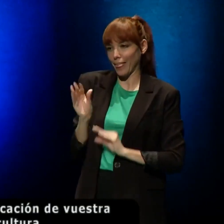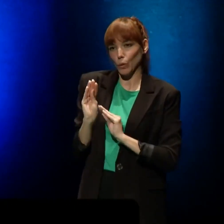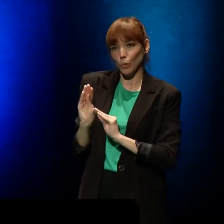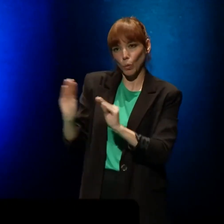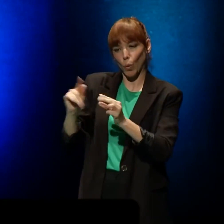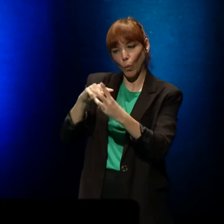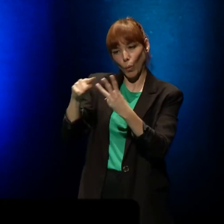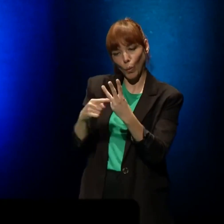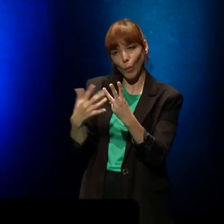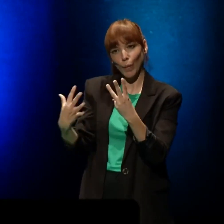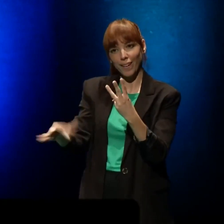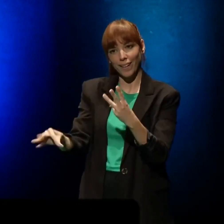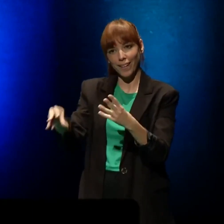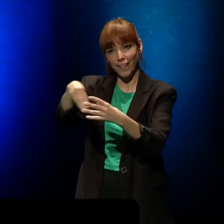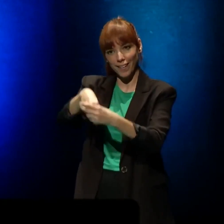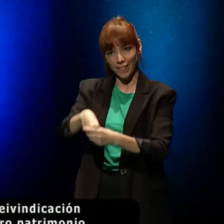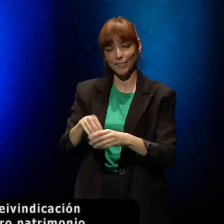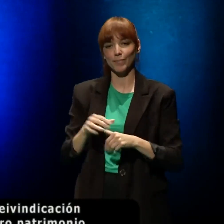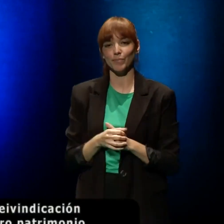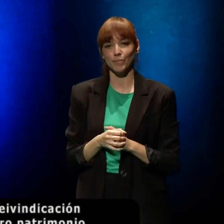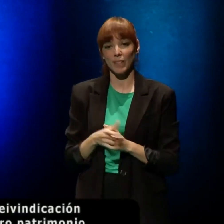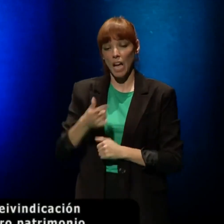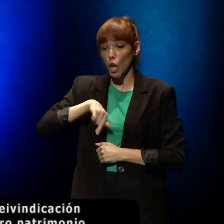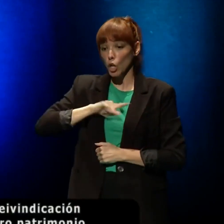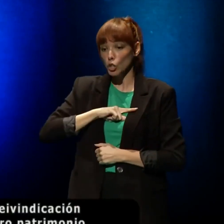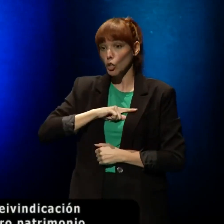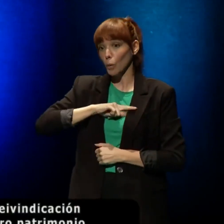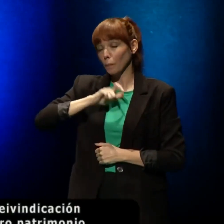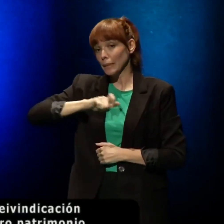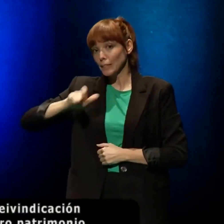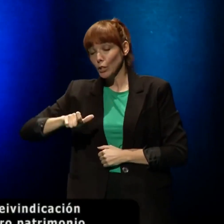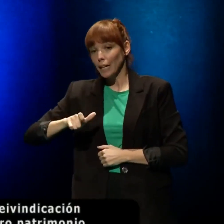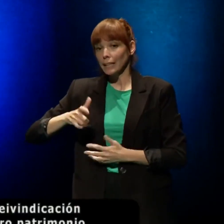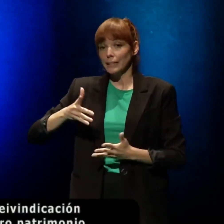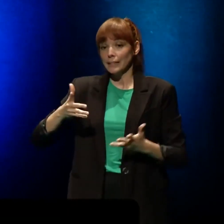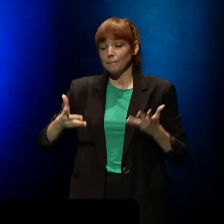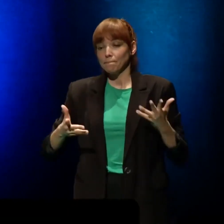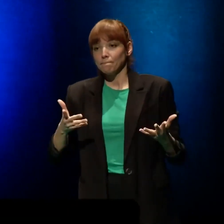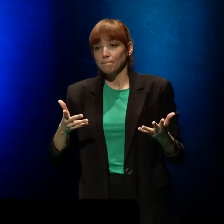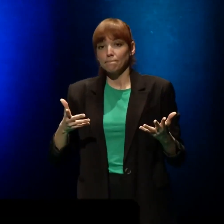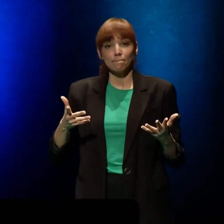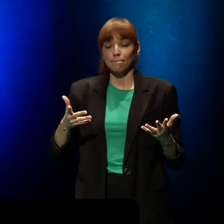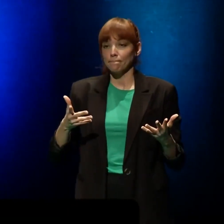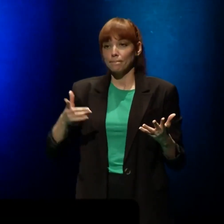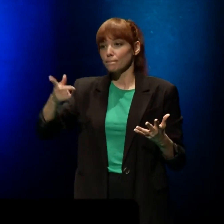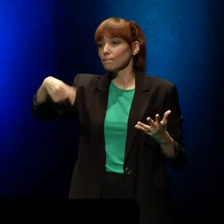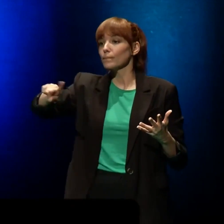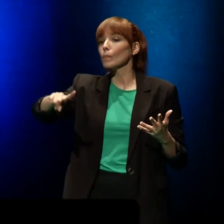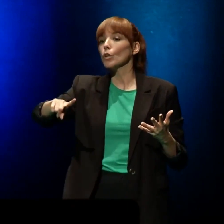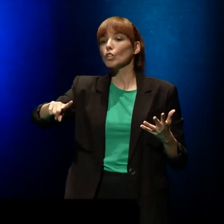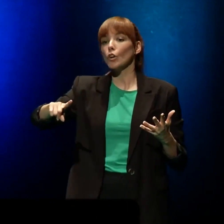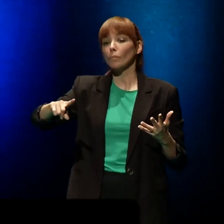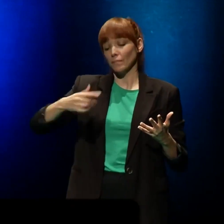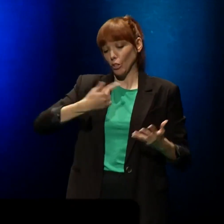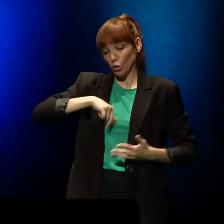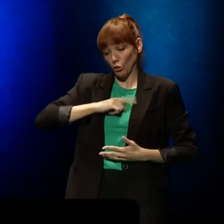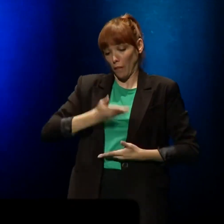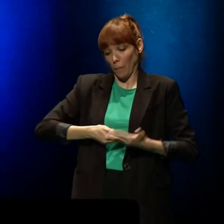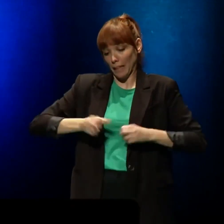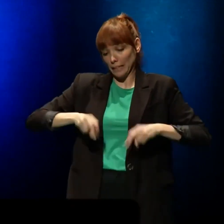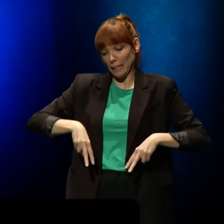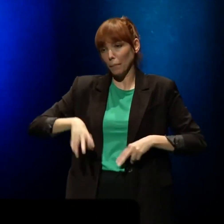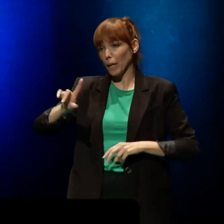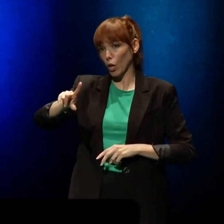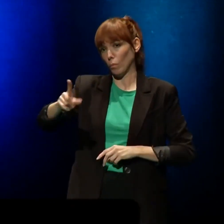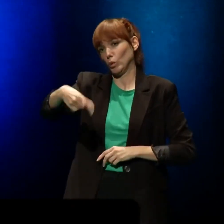No nos abandonéis a los que supuestamente no tenemos ninguna discapacidad,